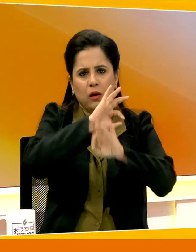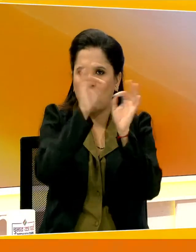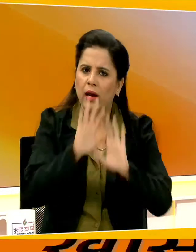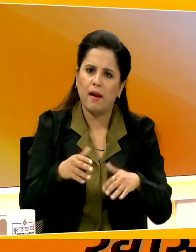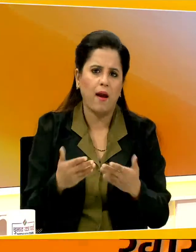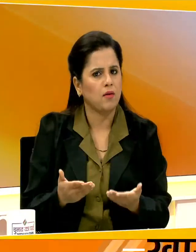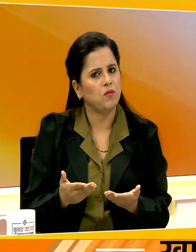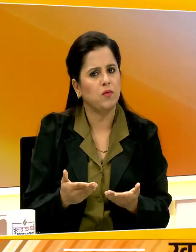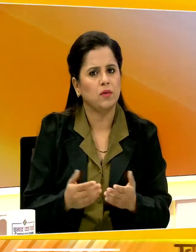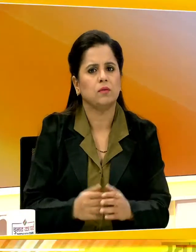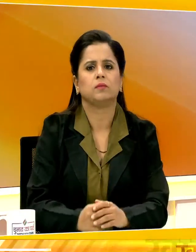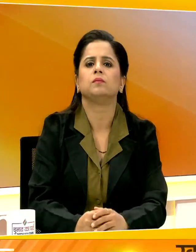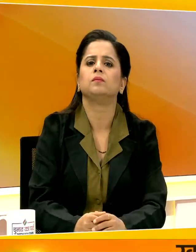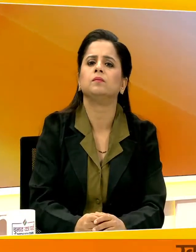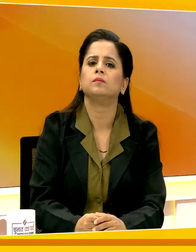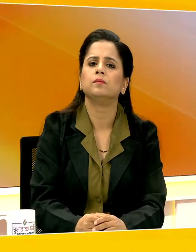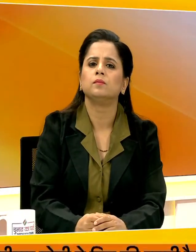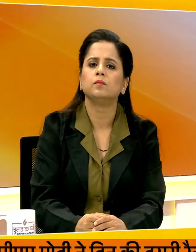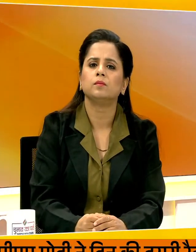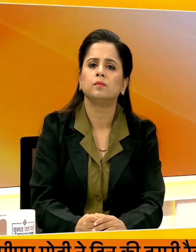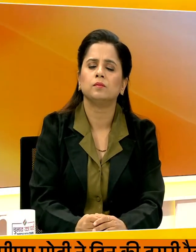विश्वास।